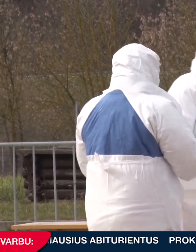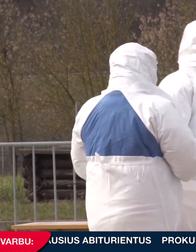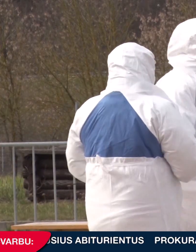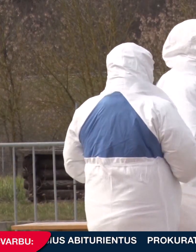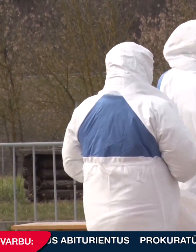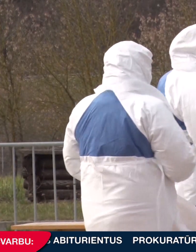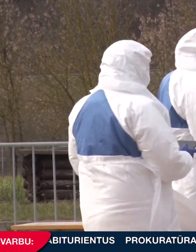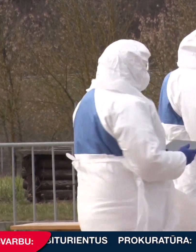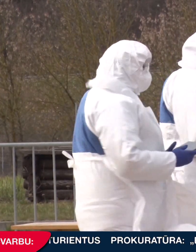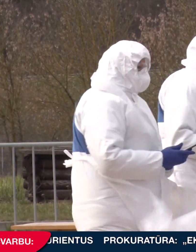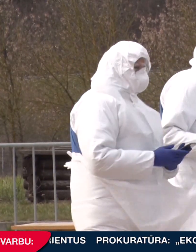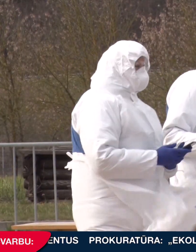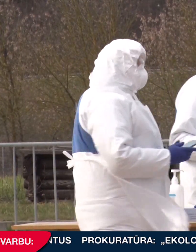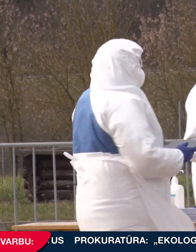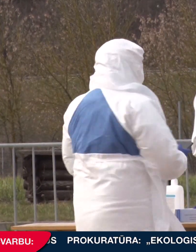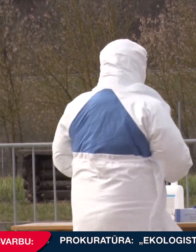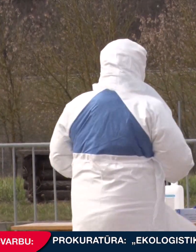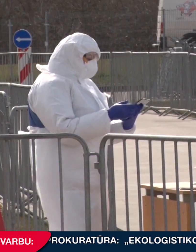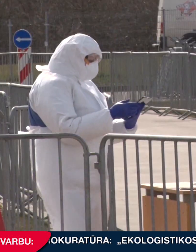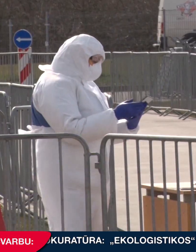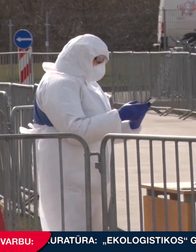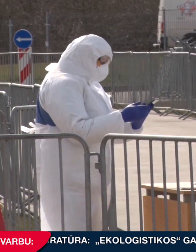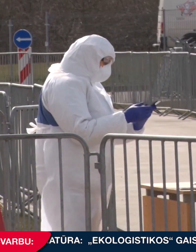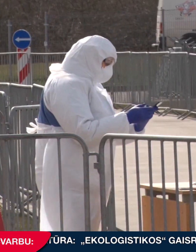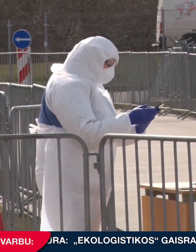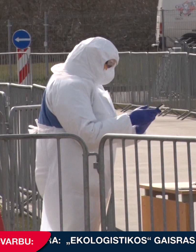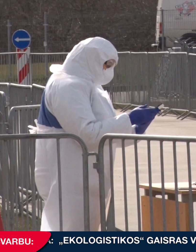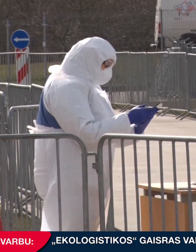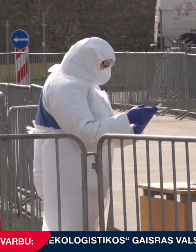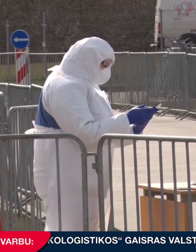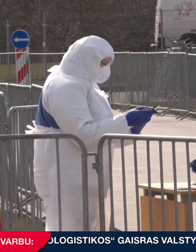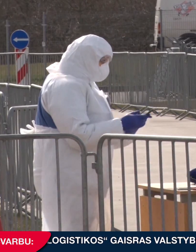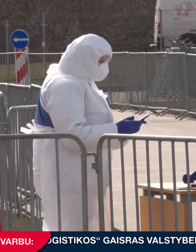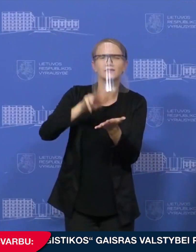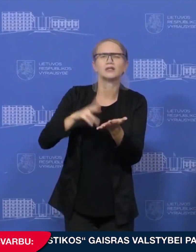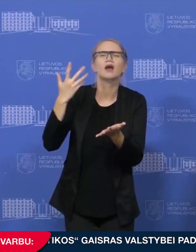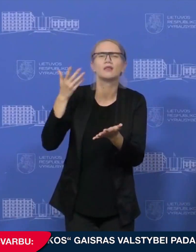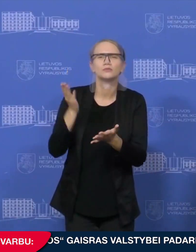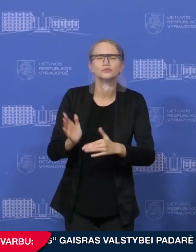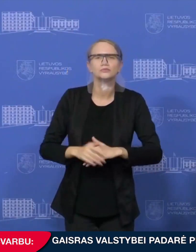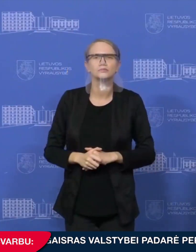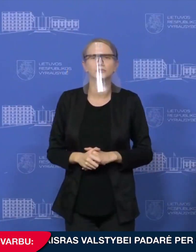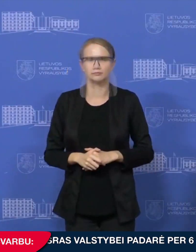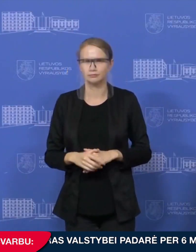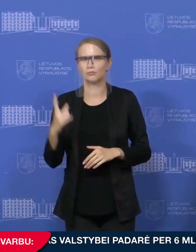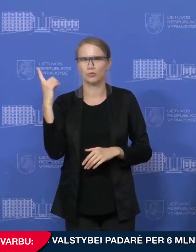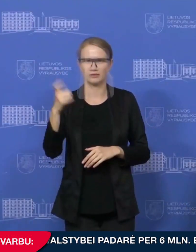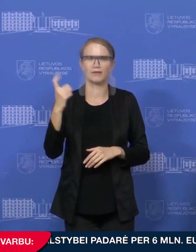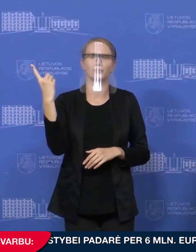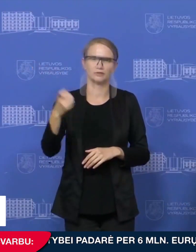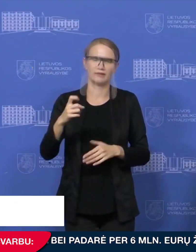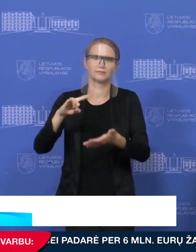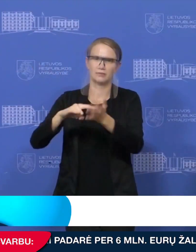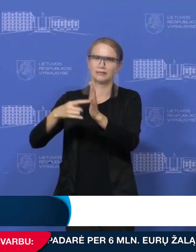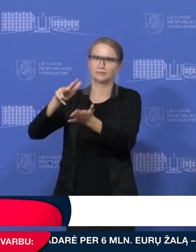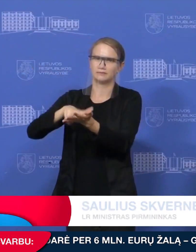kurios užtikrins, mūsų saugumą yra būtinos, o nauji kriterijai bus patvirtinti netrukus. Aš reikiausia, kad kitą savaitę mes jį turėsime,